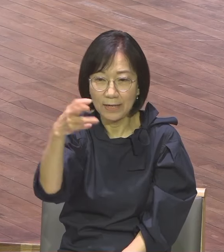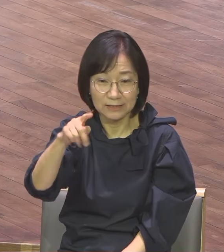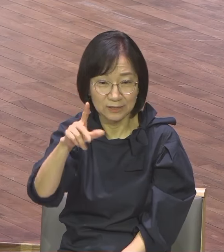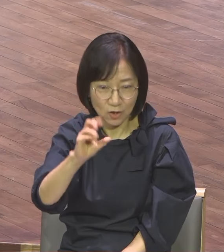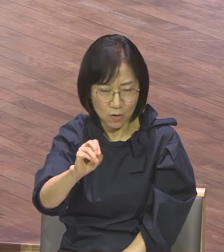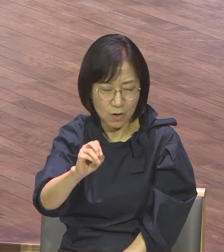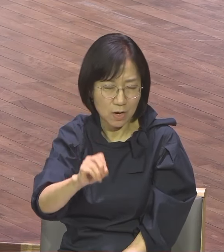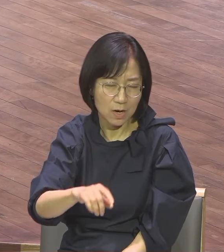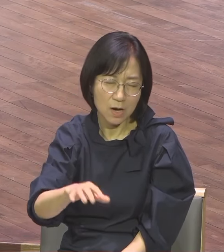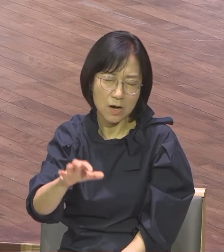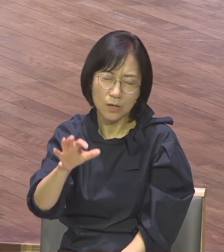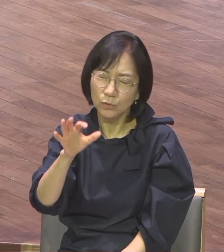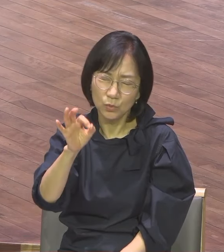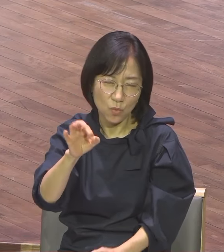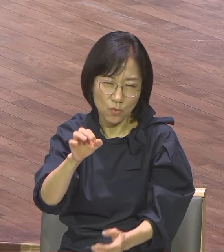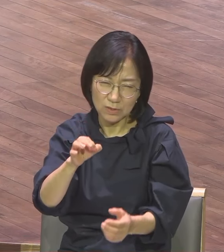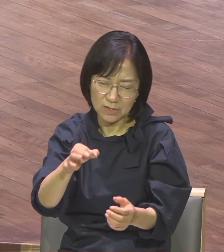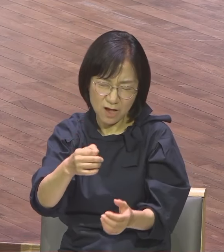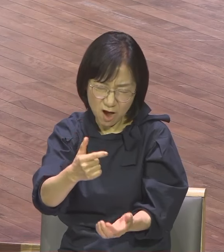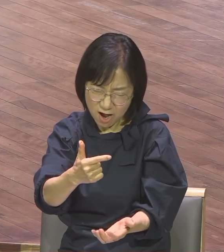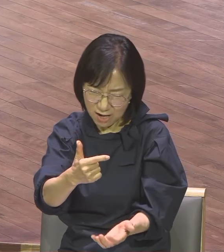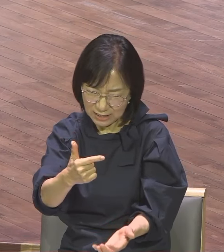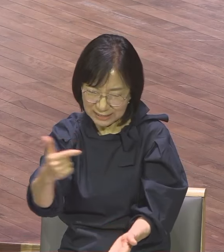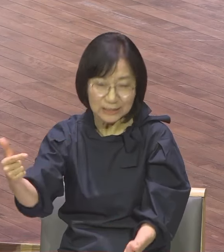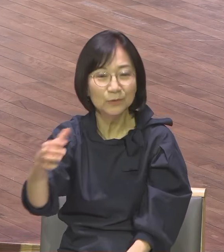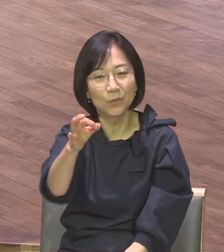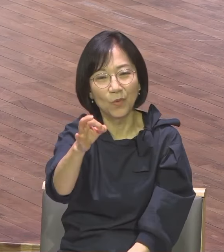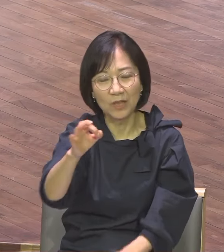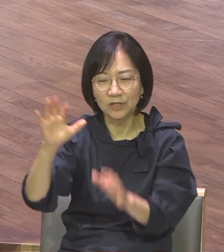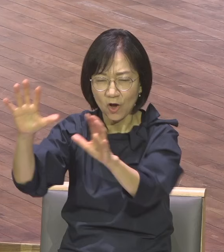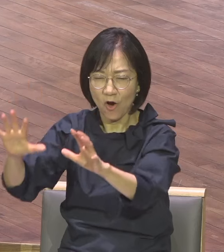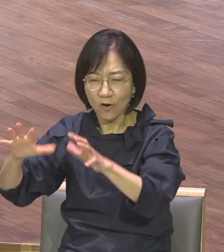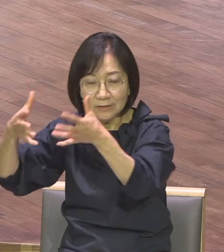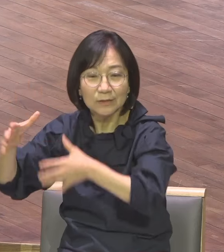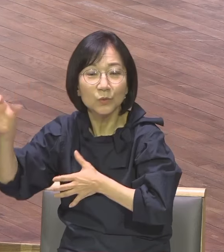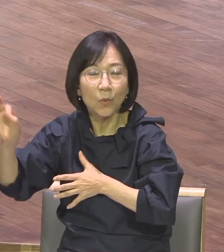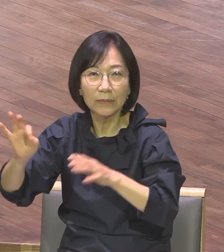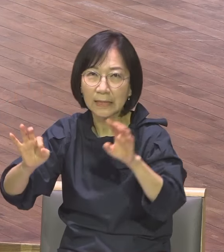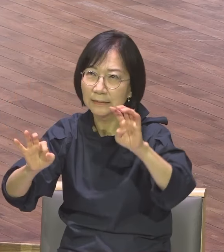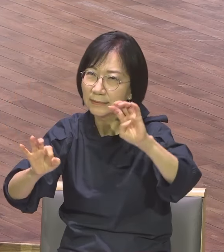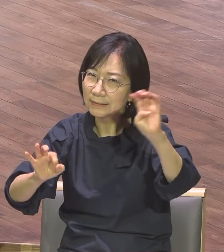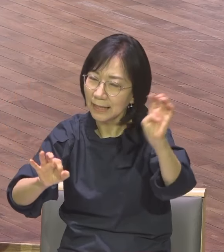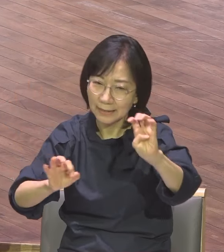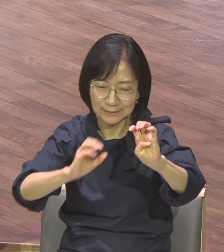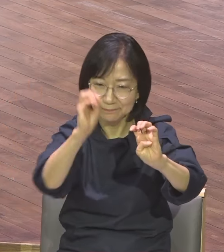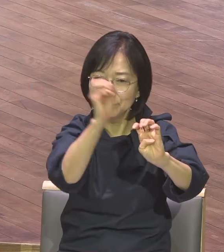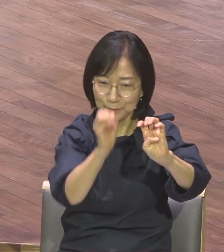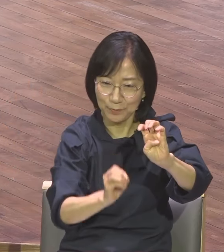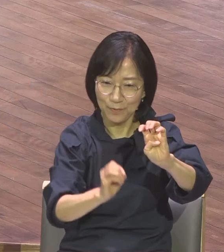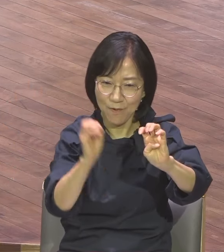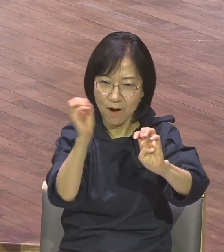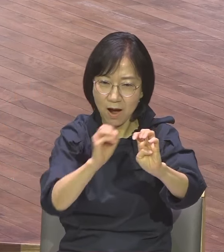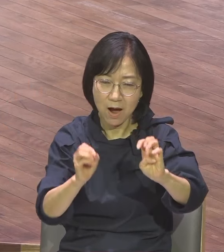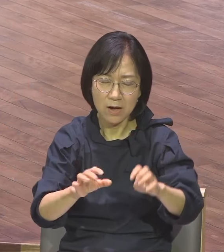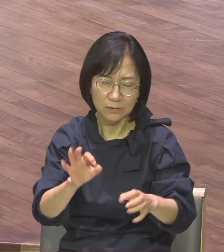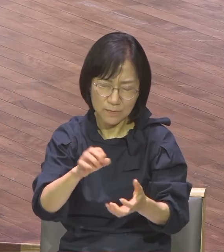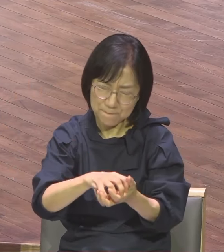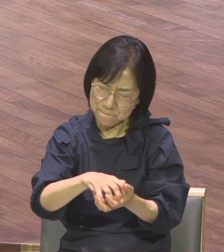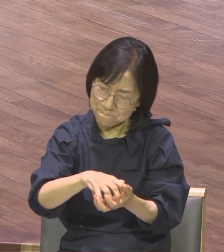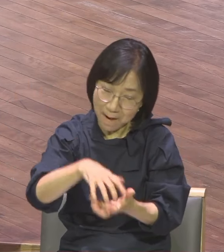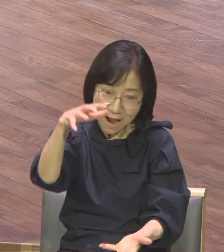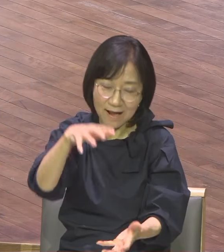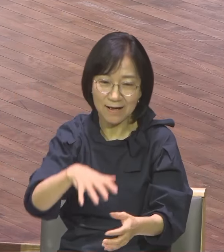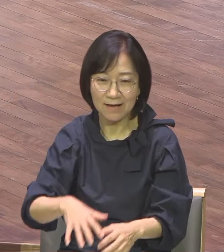거기에 40% 50%가 투자되어 있어요. 바티칸에서 그만큼 돈이 어마어마하게 많아요. 세계에서 제일